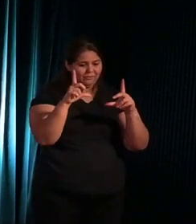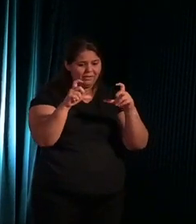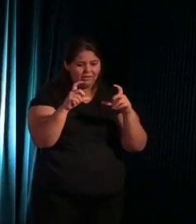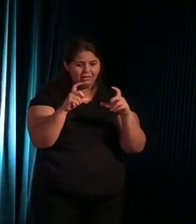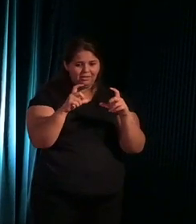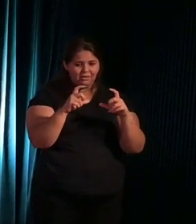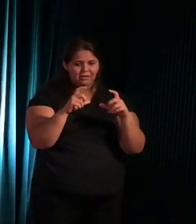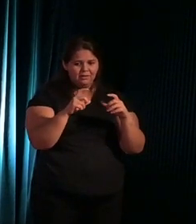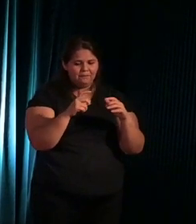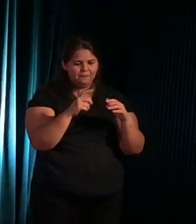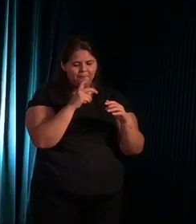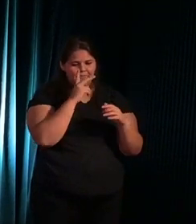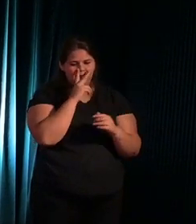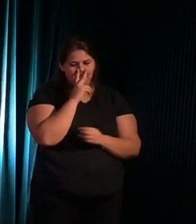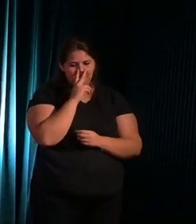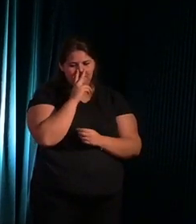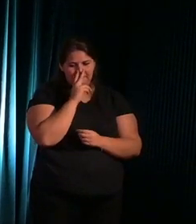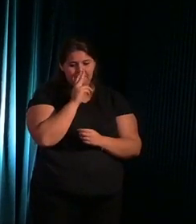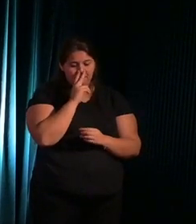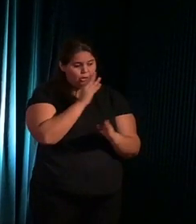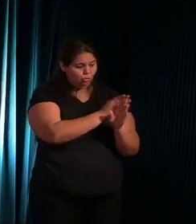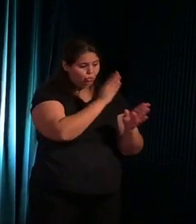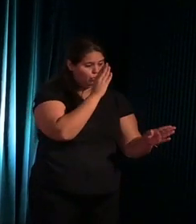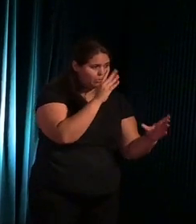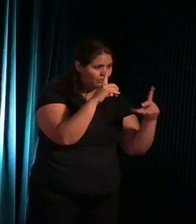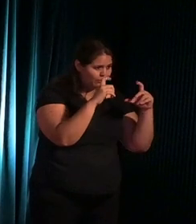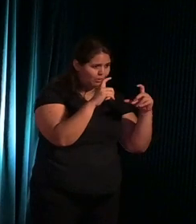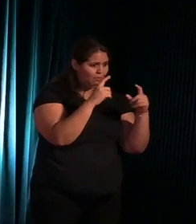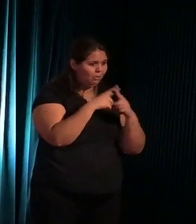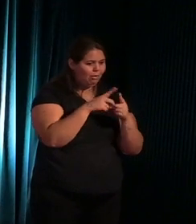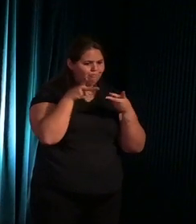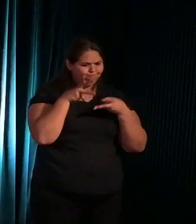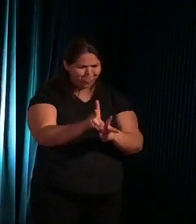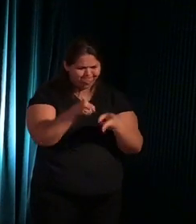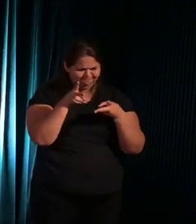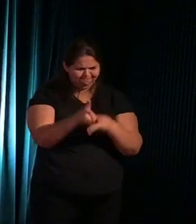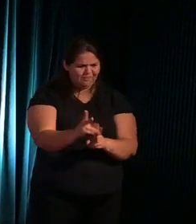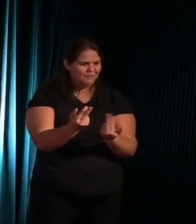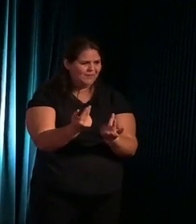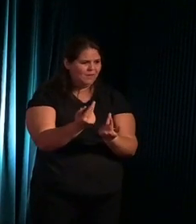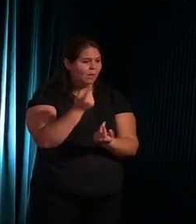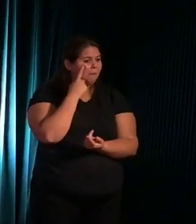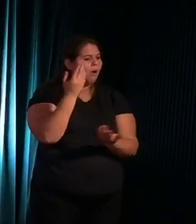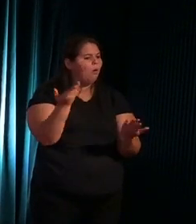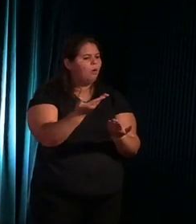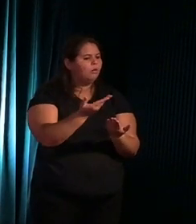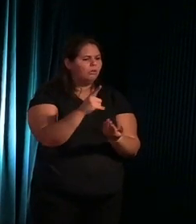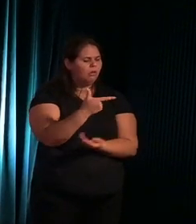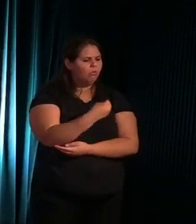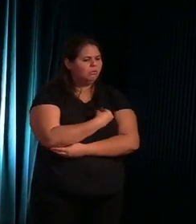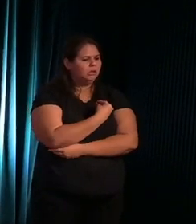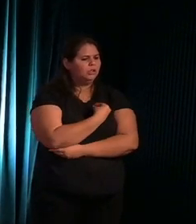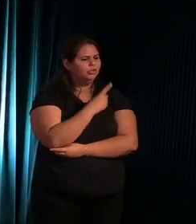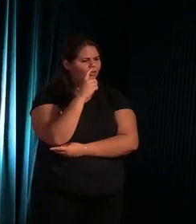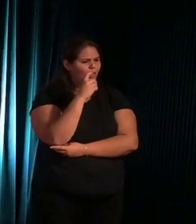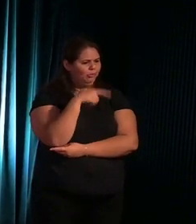nesse fio condutor quando ela foi descoberta para ficar. Você imagina hoje o mundo sem a